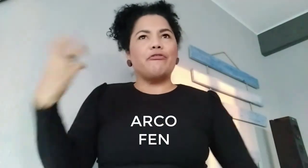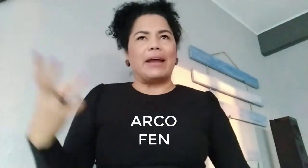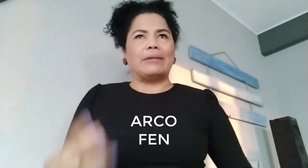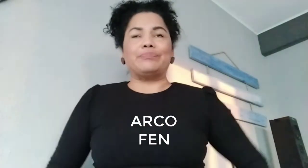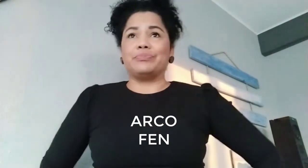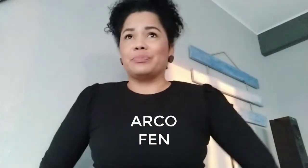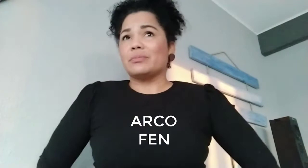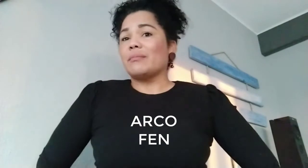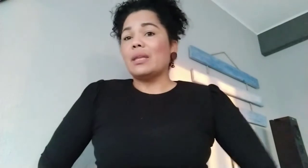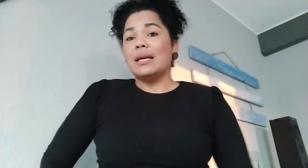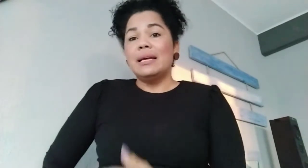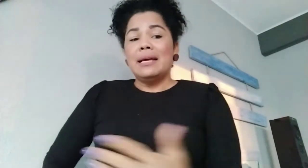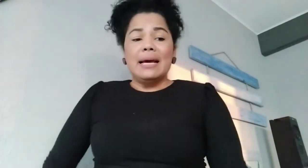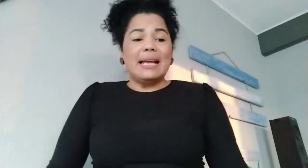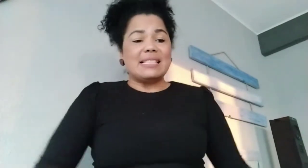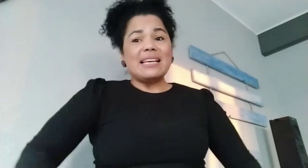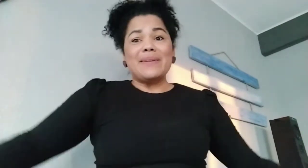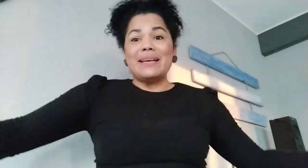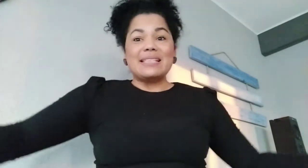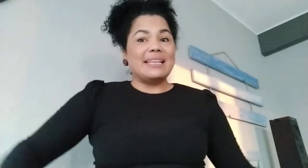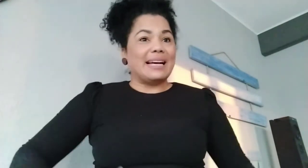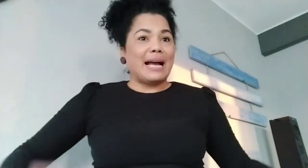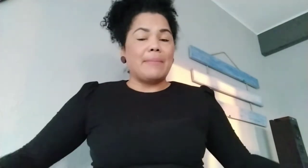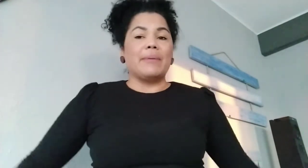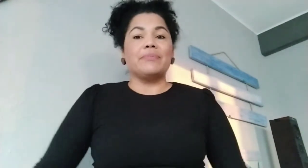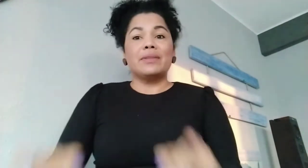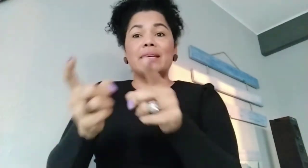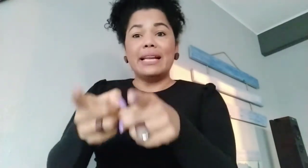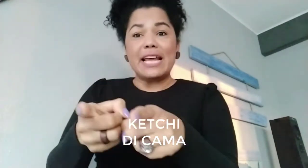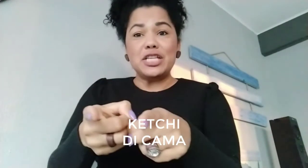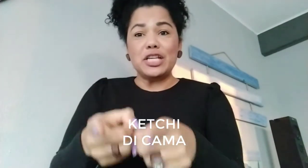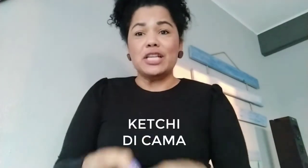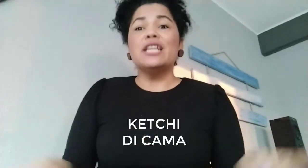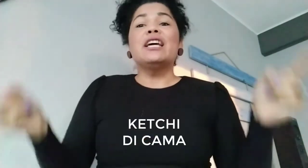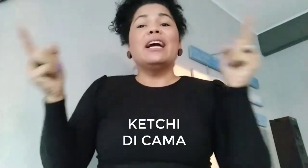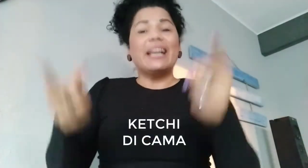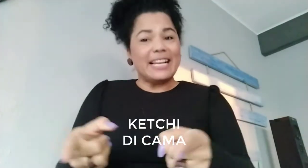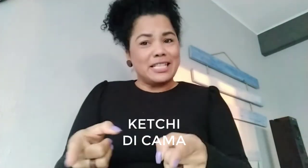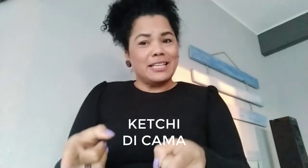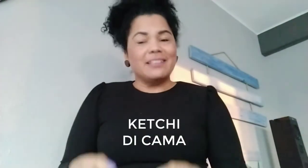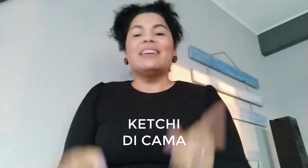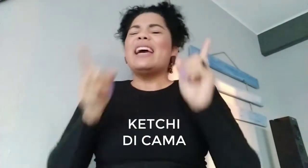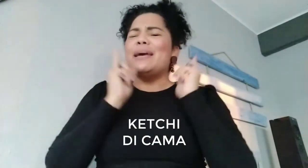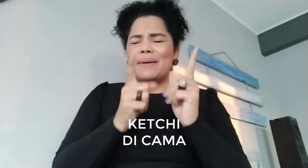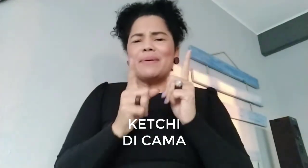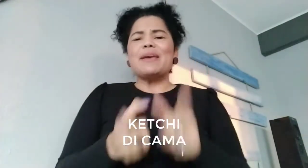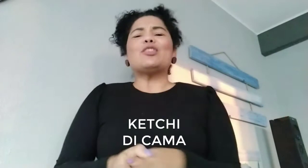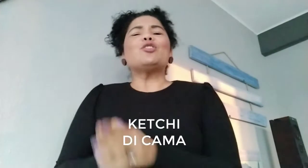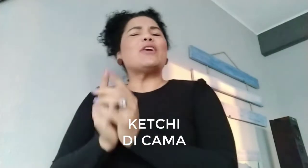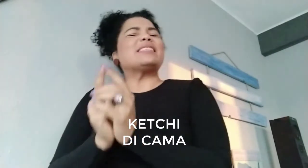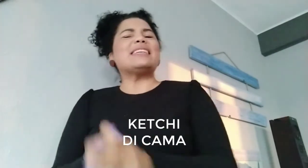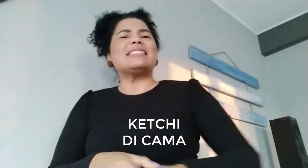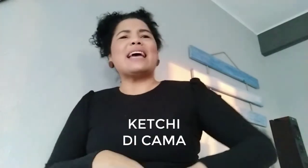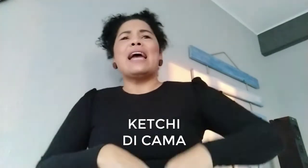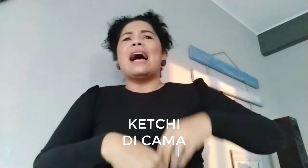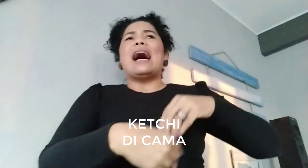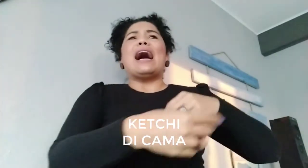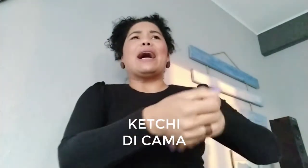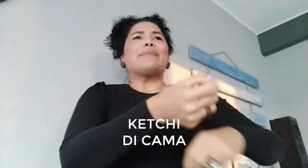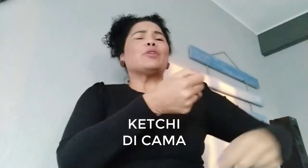ventilador, fan. Las sábanas de la cama, clechi. El pavimento no existe,